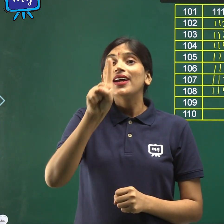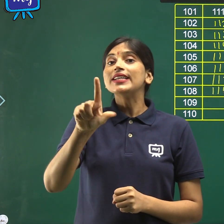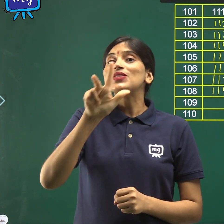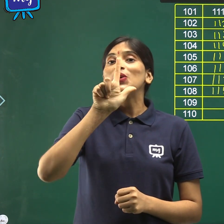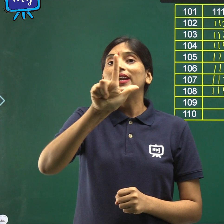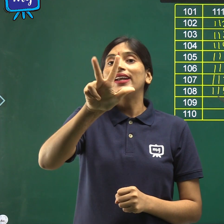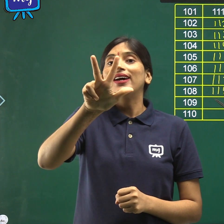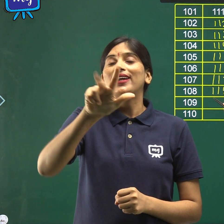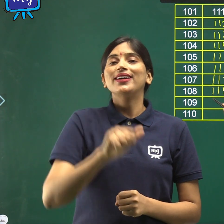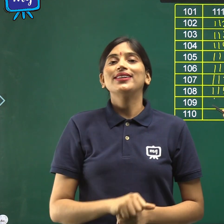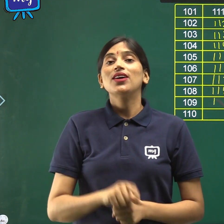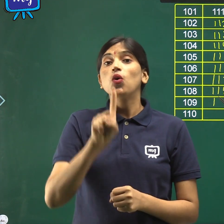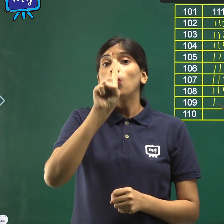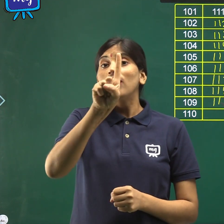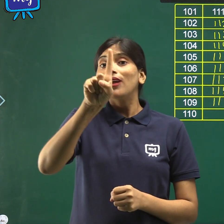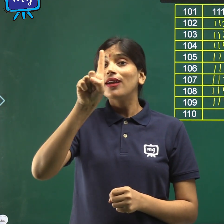118,